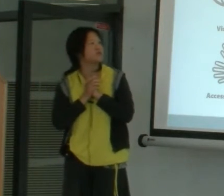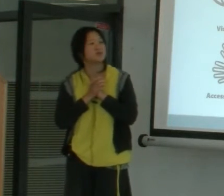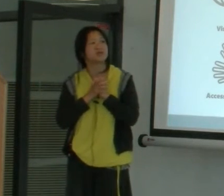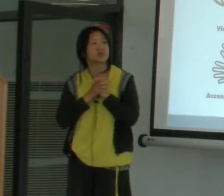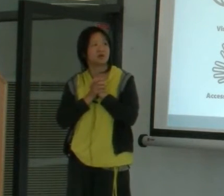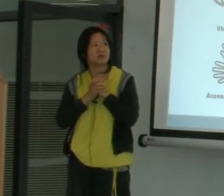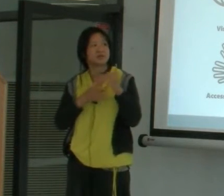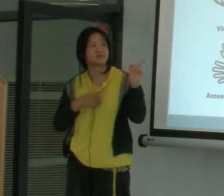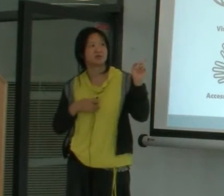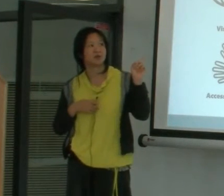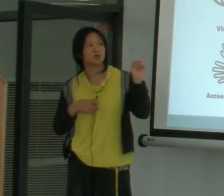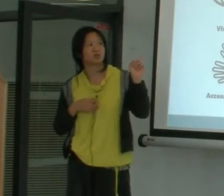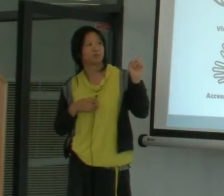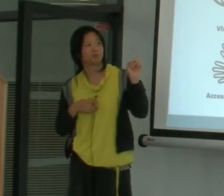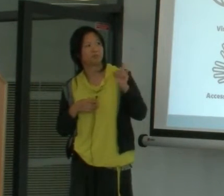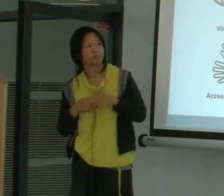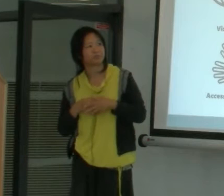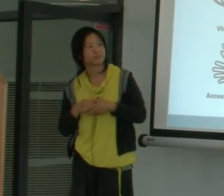une visibilité sur la langue des signes.